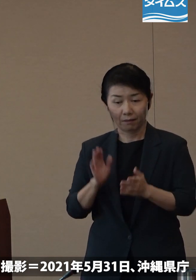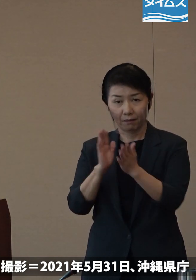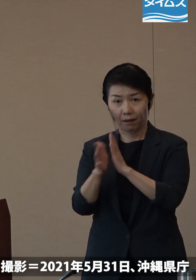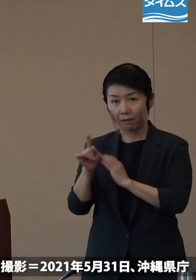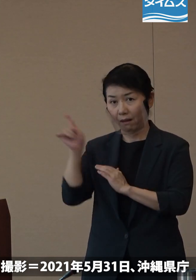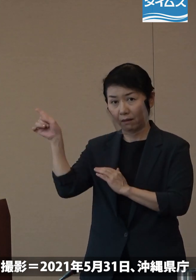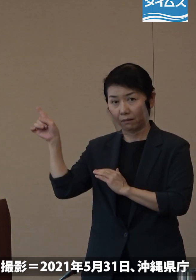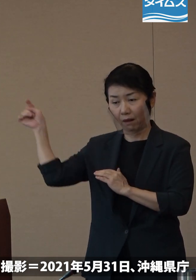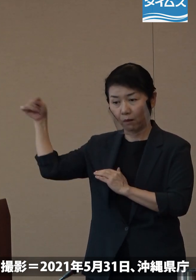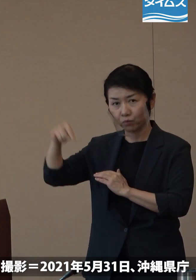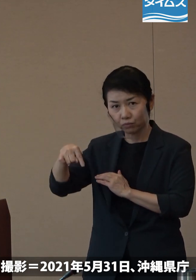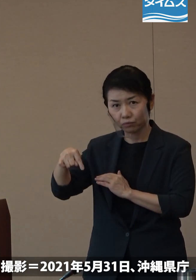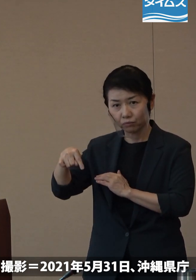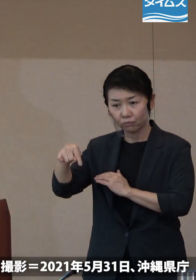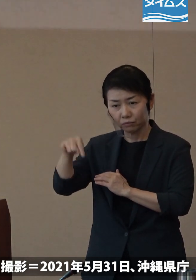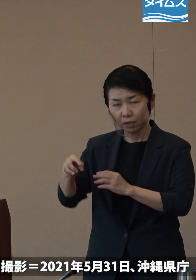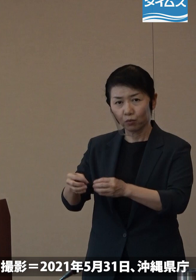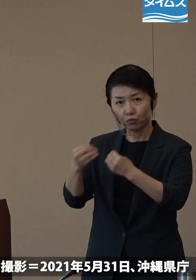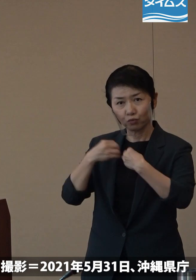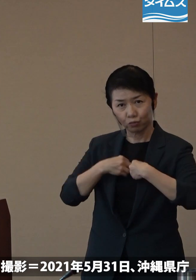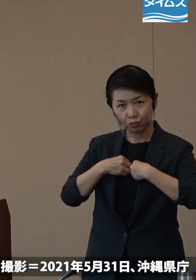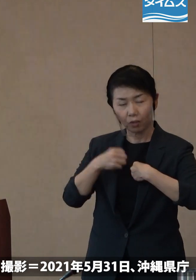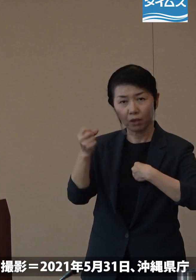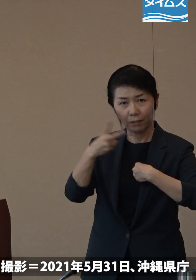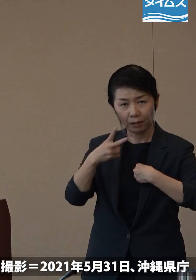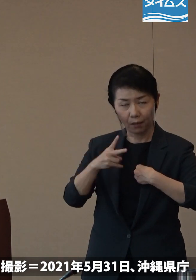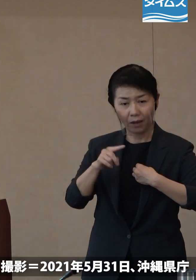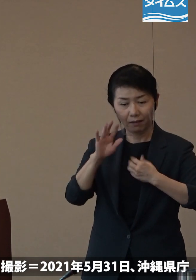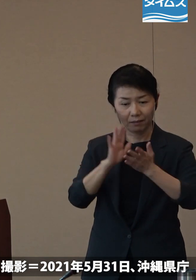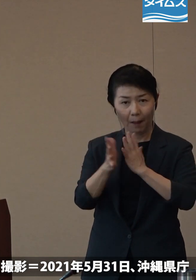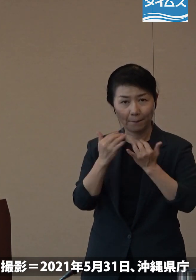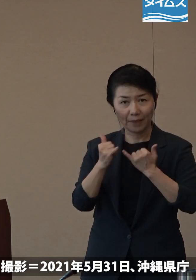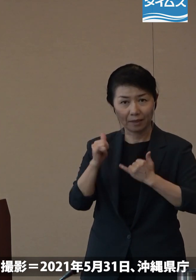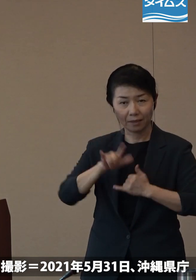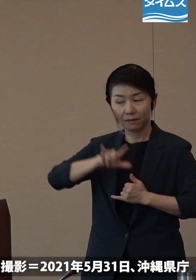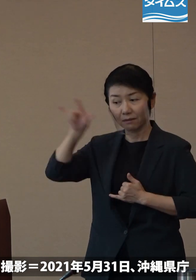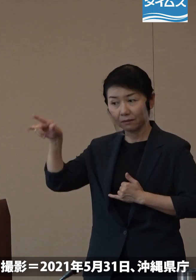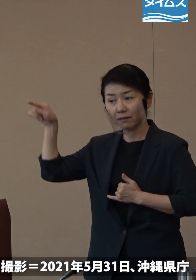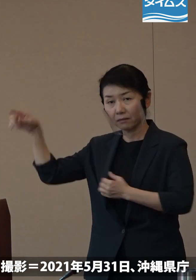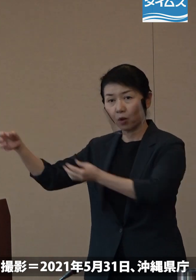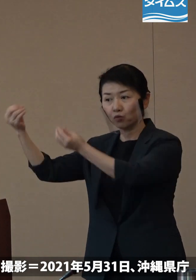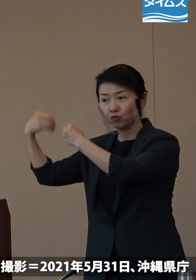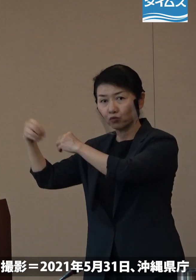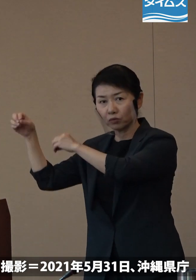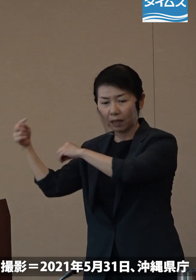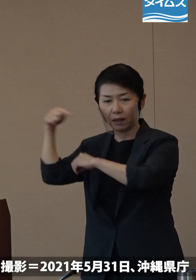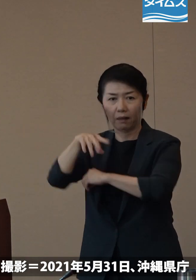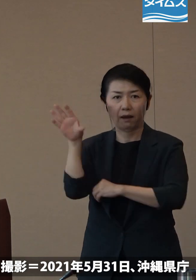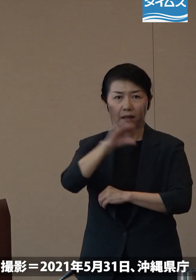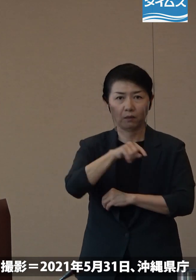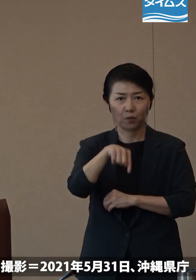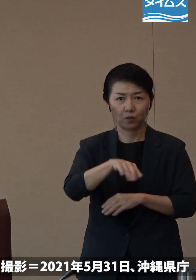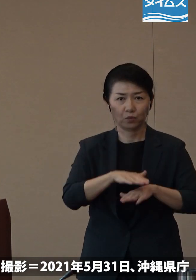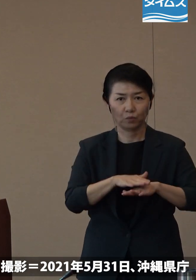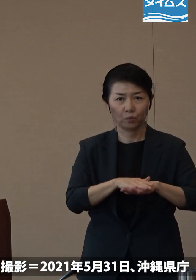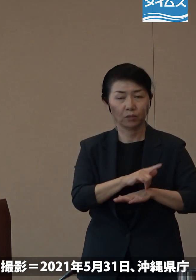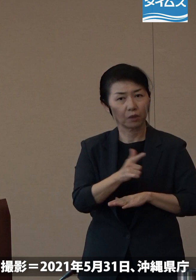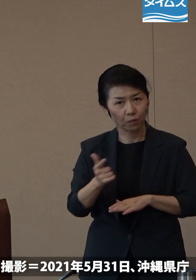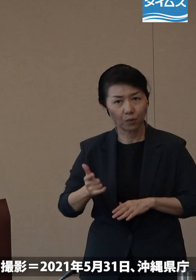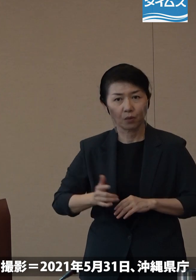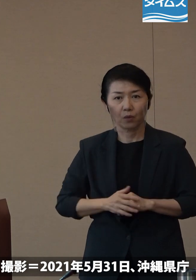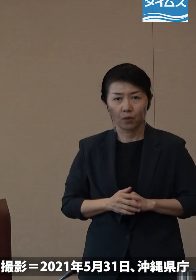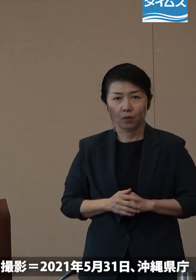県外からの移入例、あるいは県民が県外に出て行って持ち帰ってきてしまったという例も、ありますし、さらに